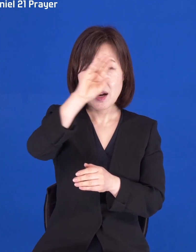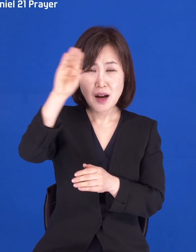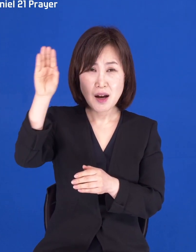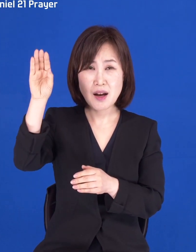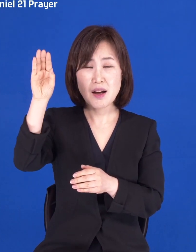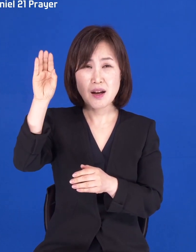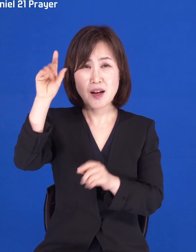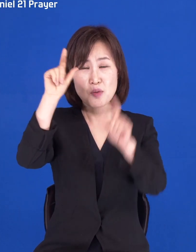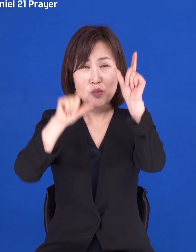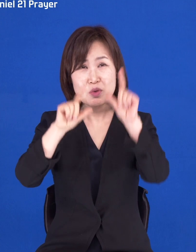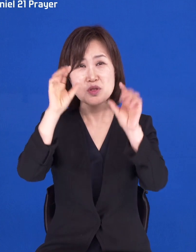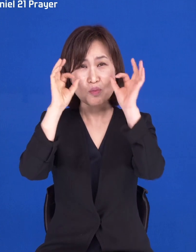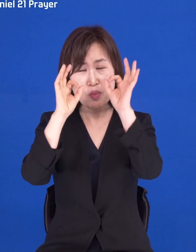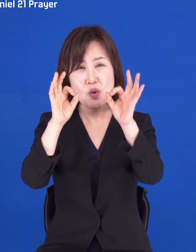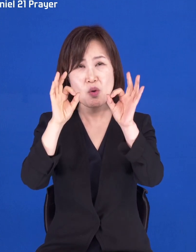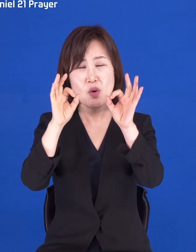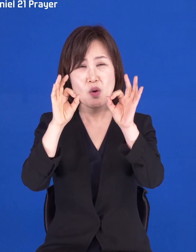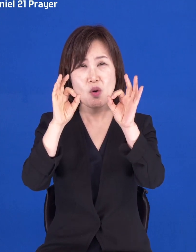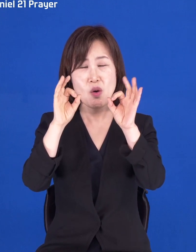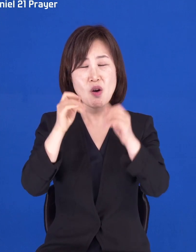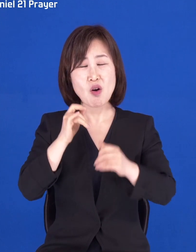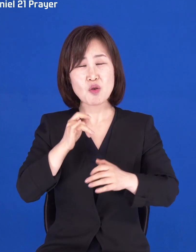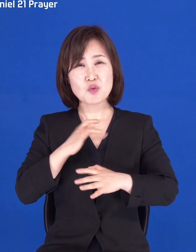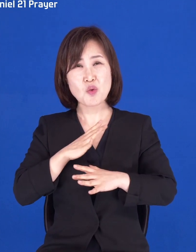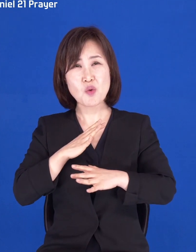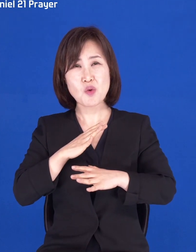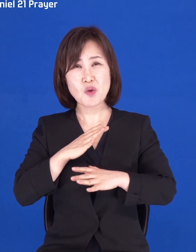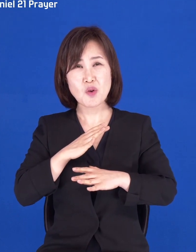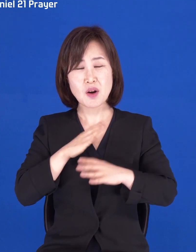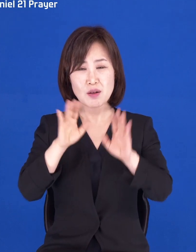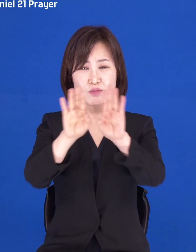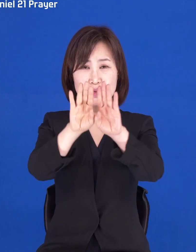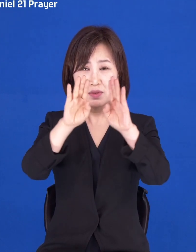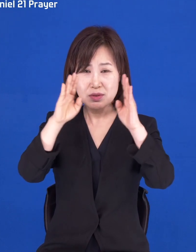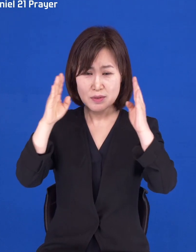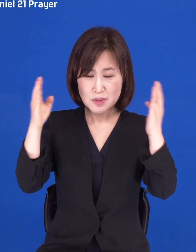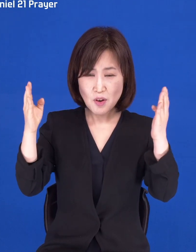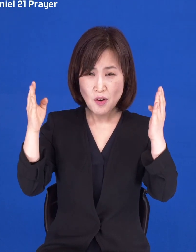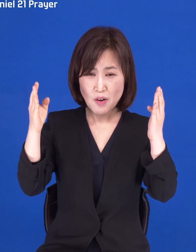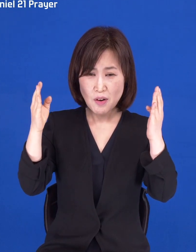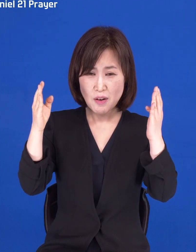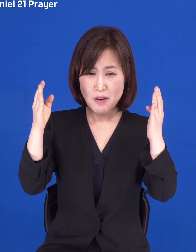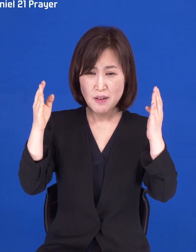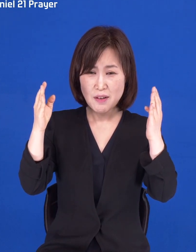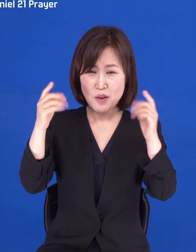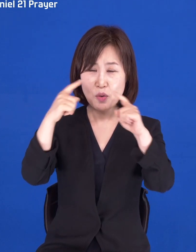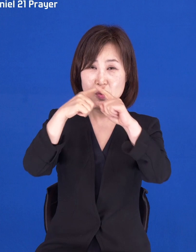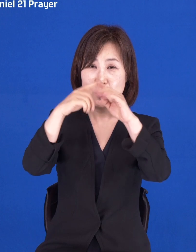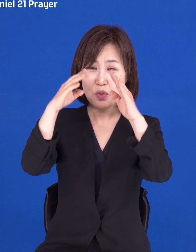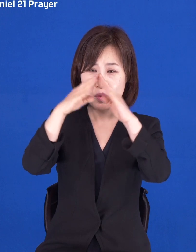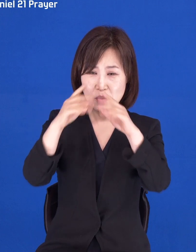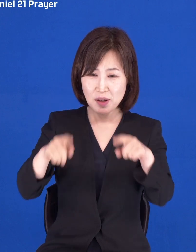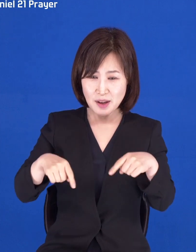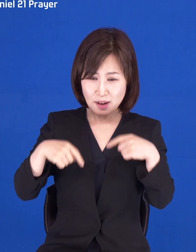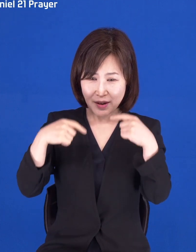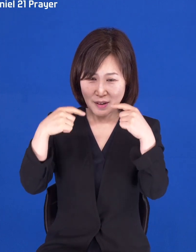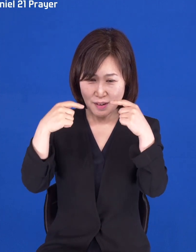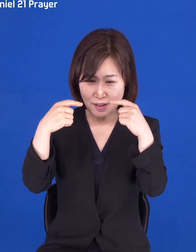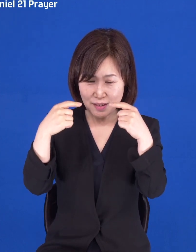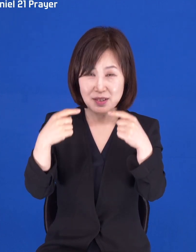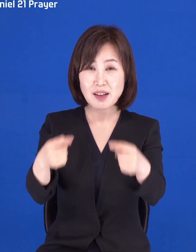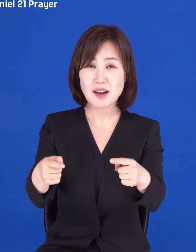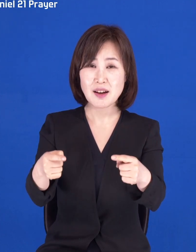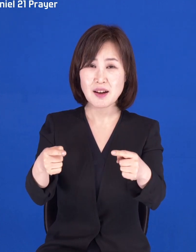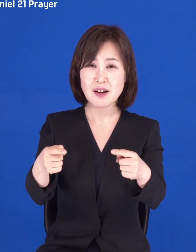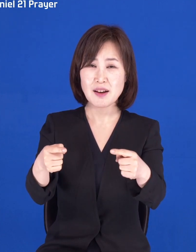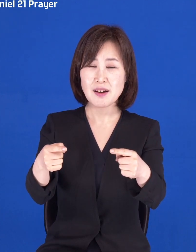우리 집에서 봤던 이런 모습일 거다, 이런 생각을 안고 가는 거죠. 출입 대문을 통과해서 예배당 출입문